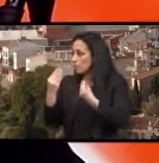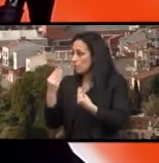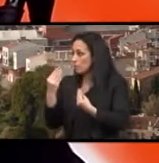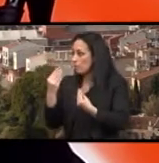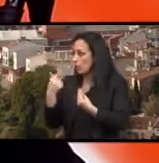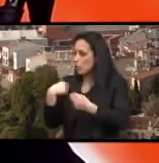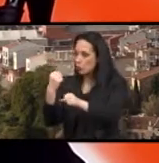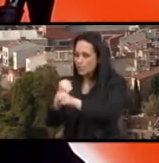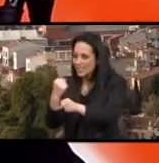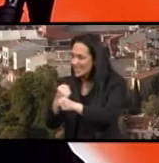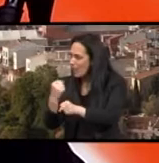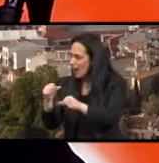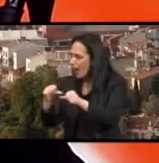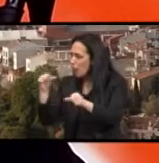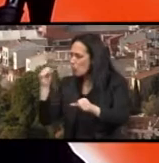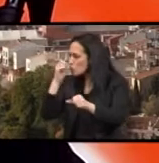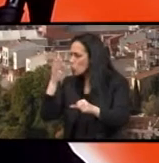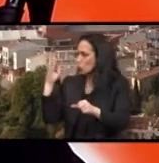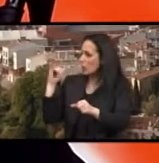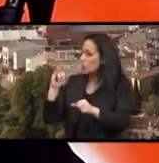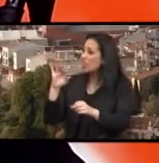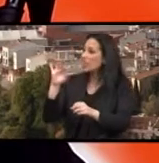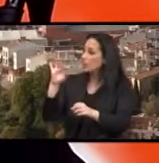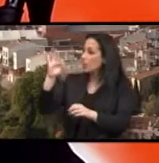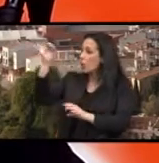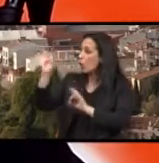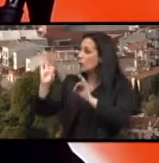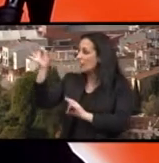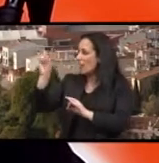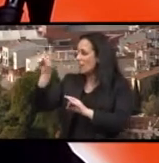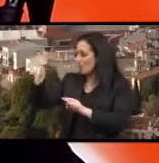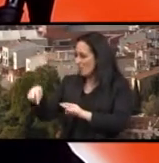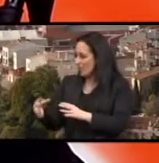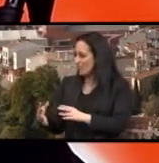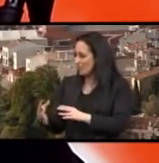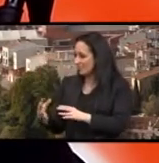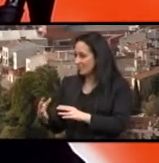que he treballat i he cotitzat, no? Perquè llavors